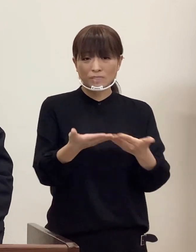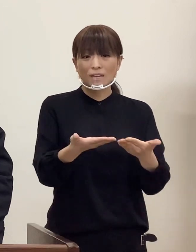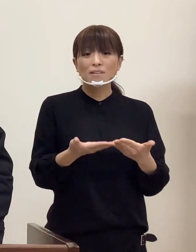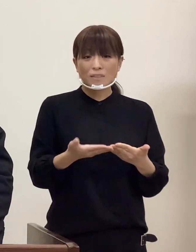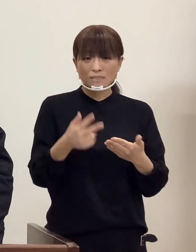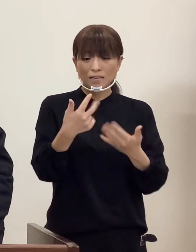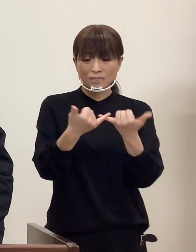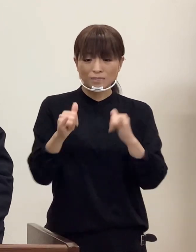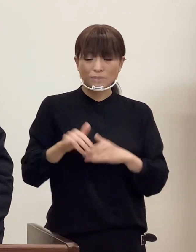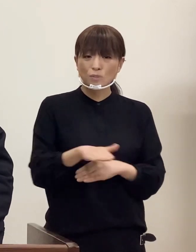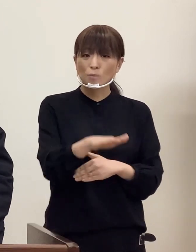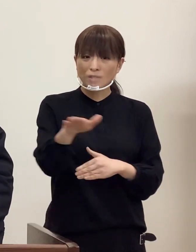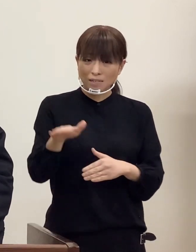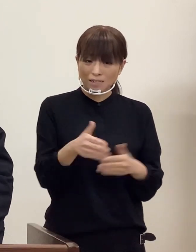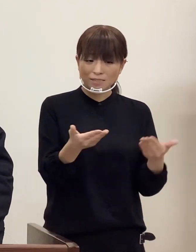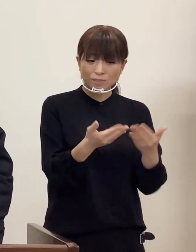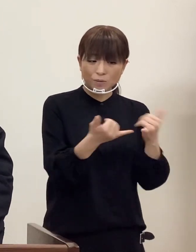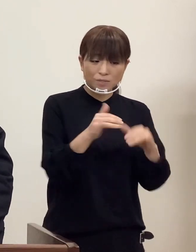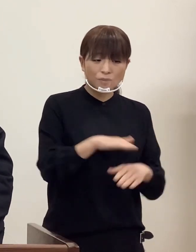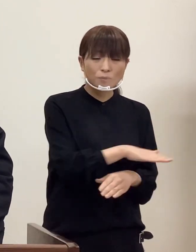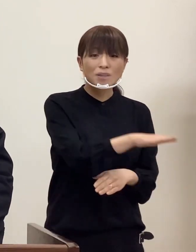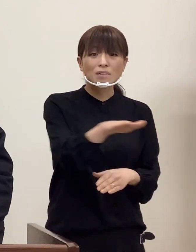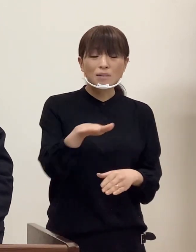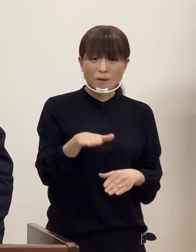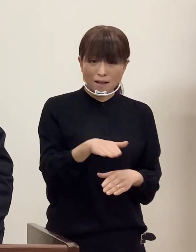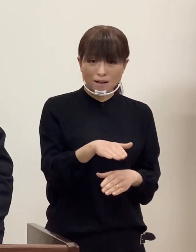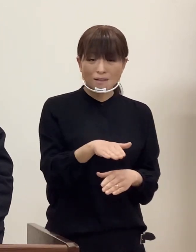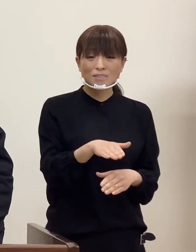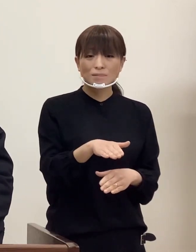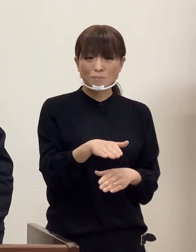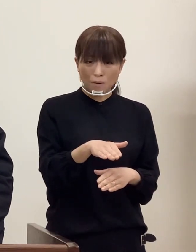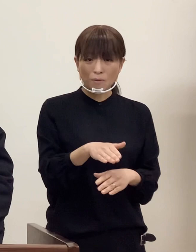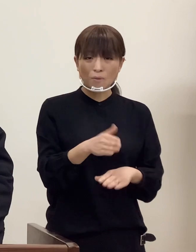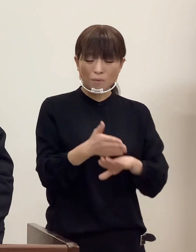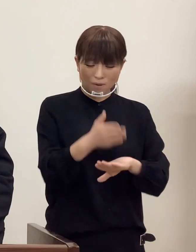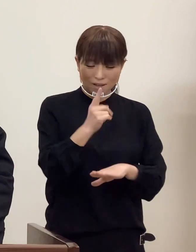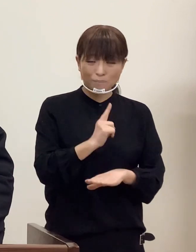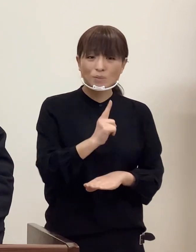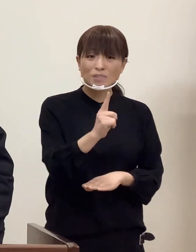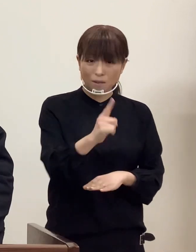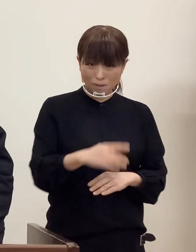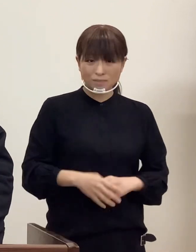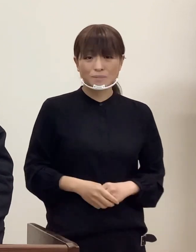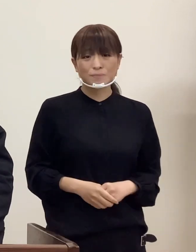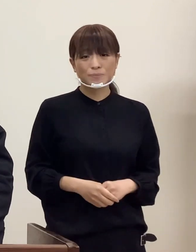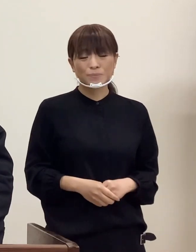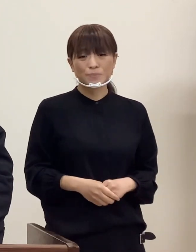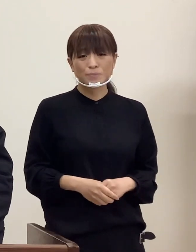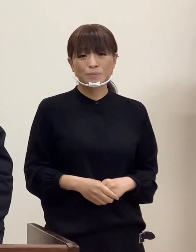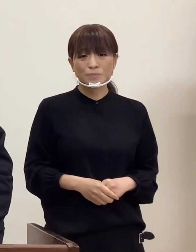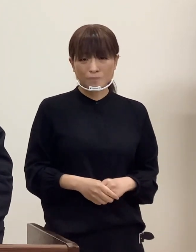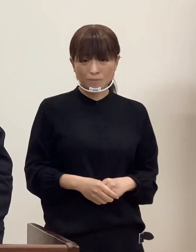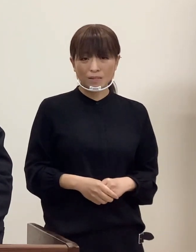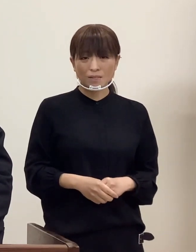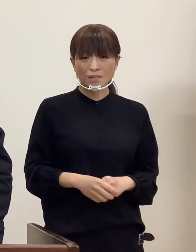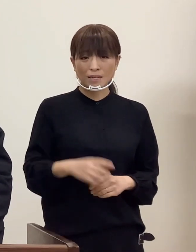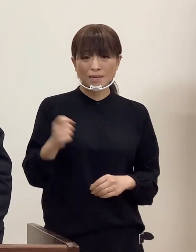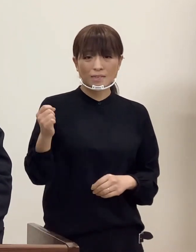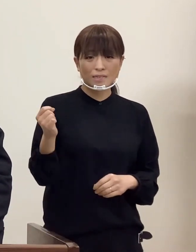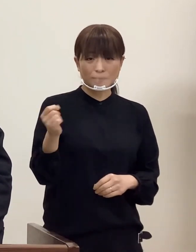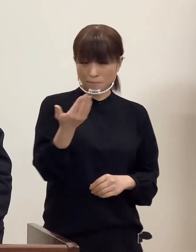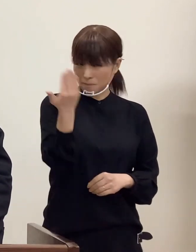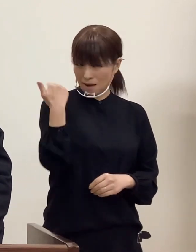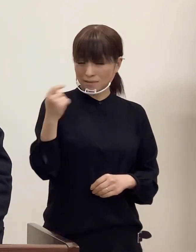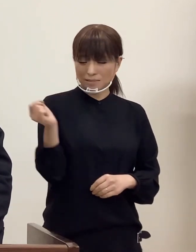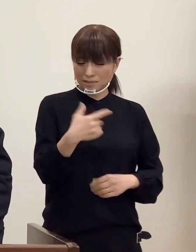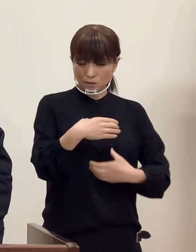ております市民事業者の皆様にも厚く御礼を申し上げます。緊急事態宣言が発せ